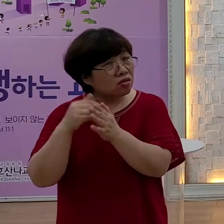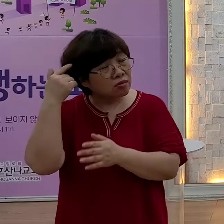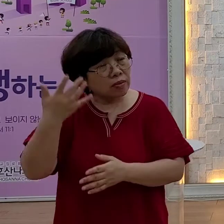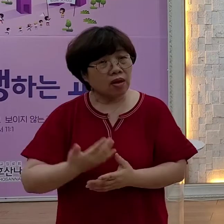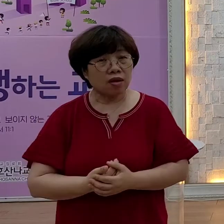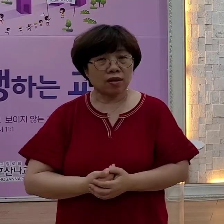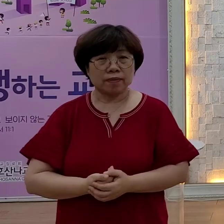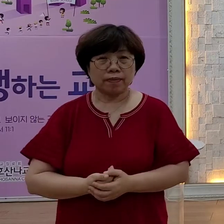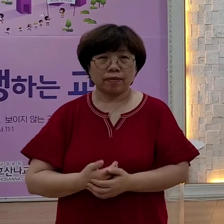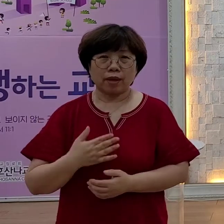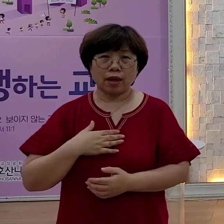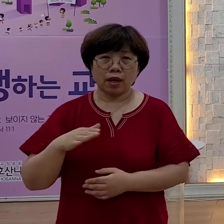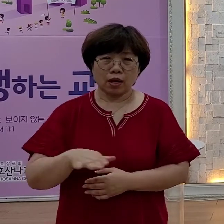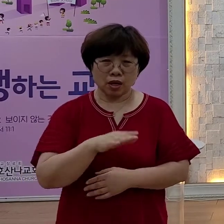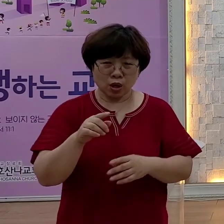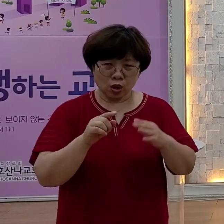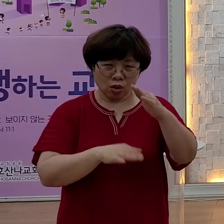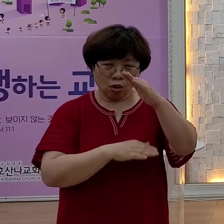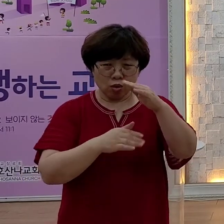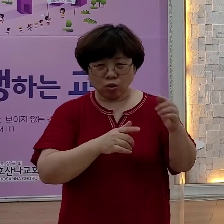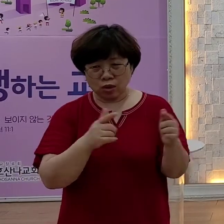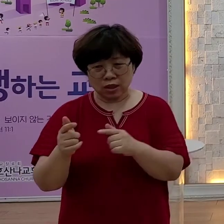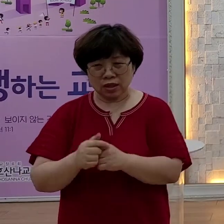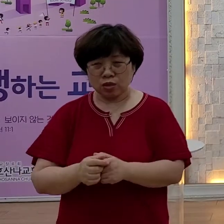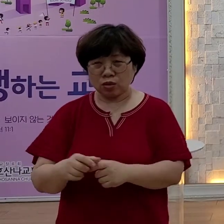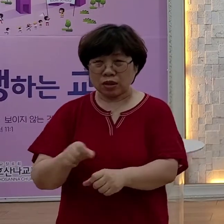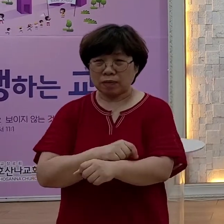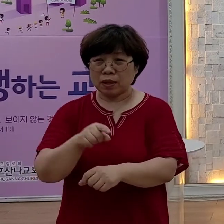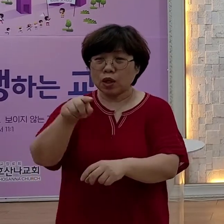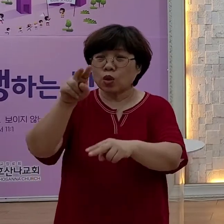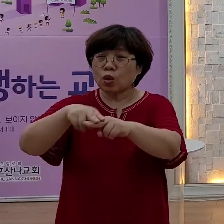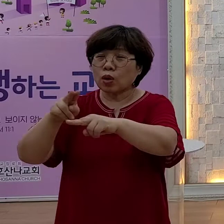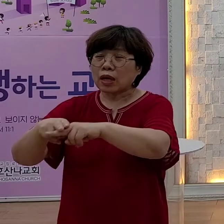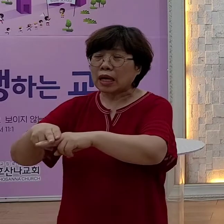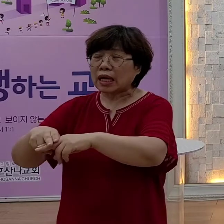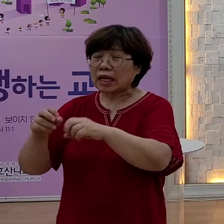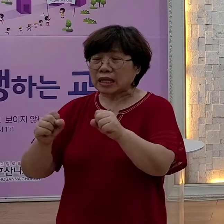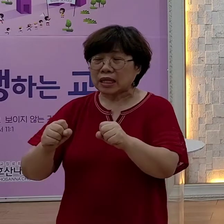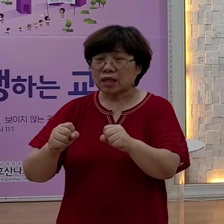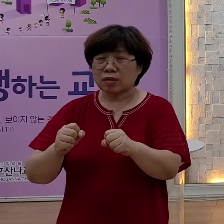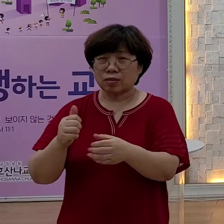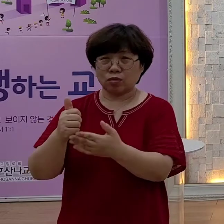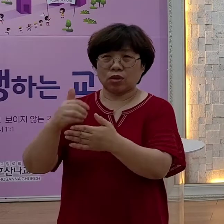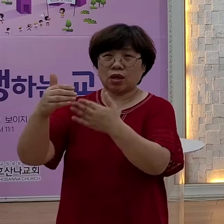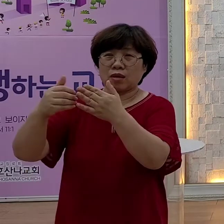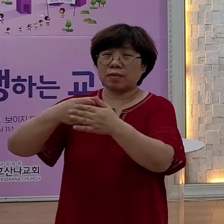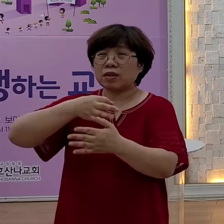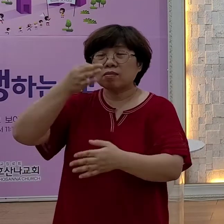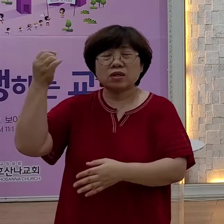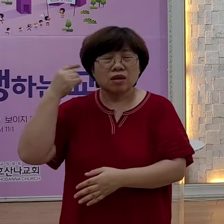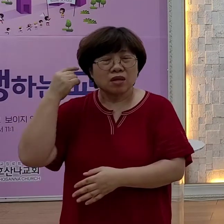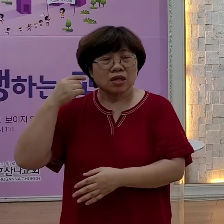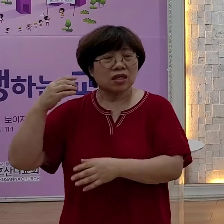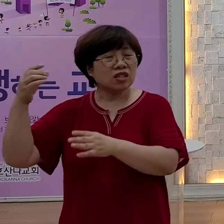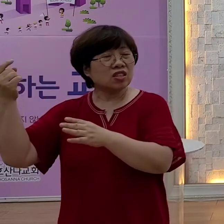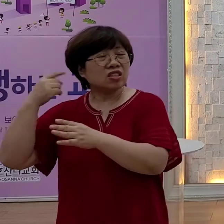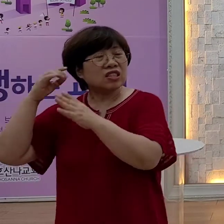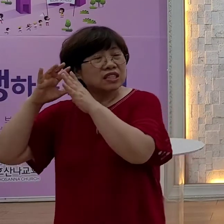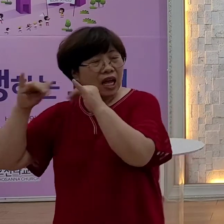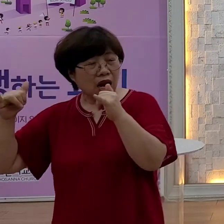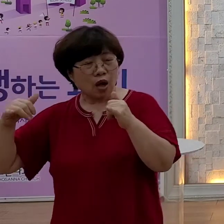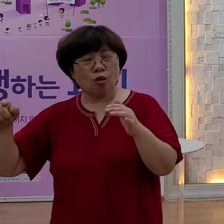교회 성도들 여기 계신 분 특히 더 말할 것도 없고 다 하나님의 음성이 들리는 분이라고 저는 믿고 있습니다. 여러분